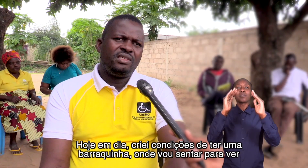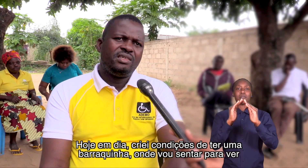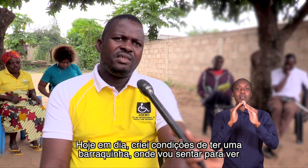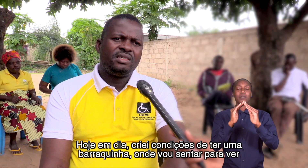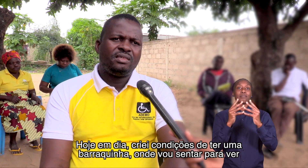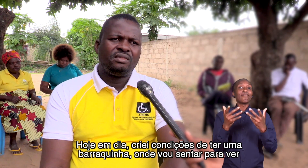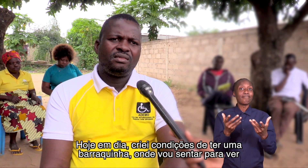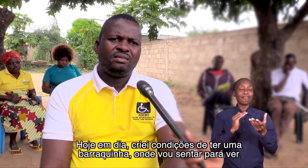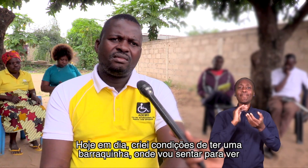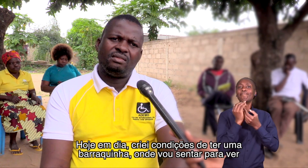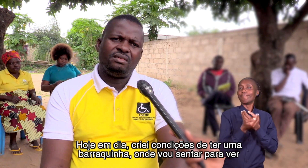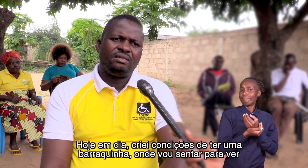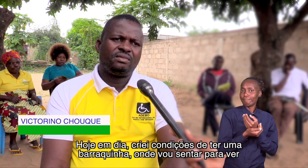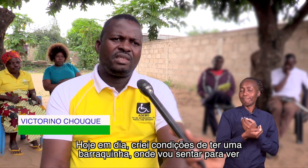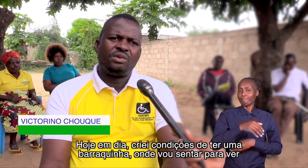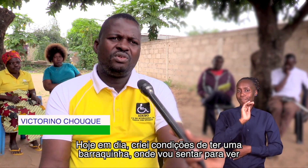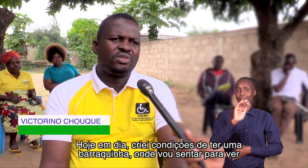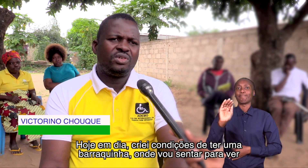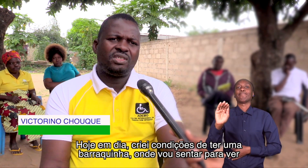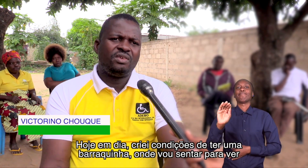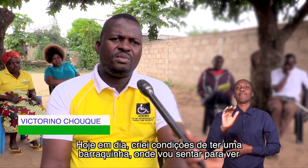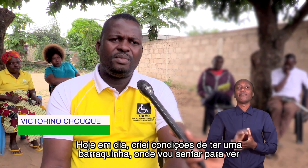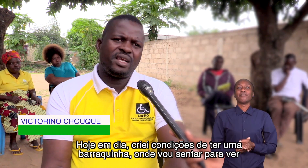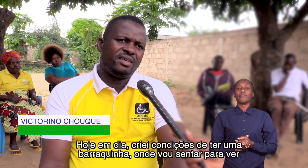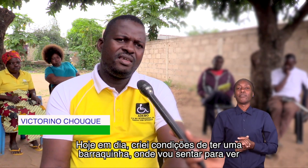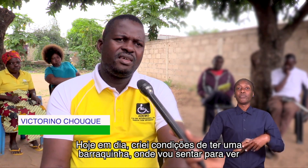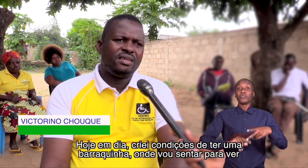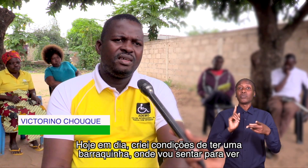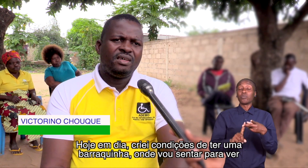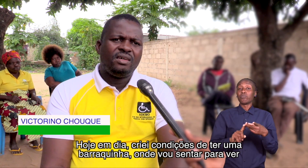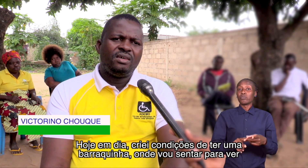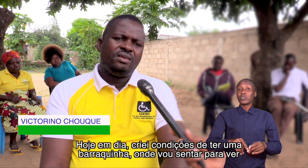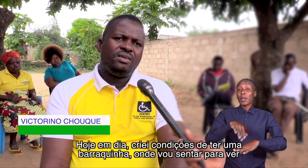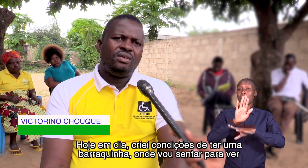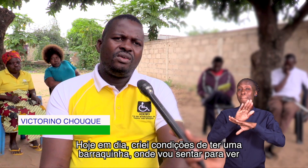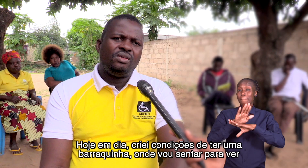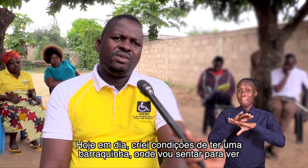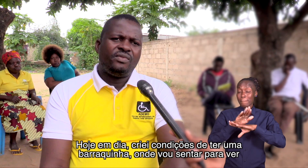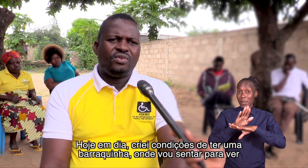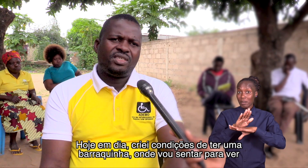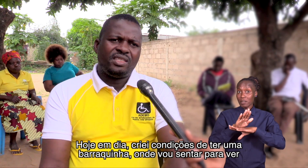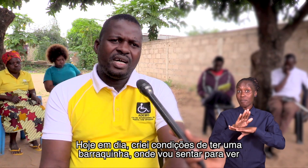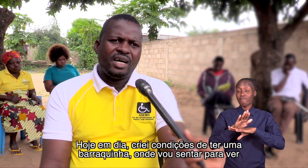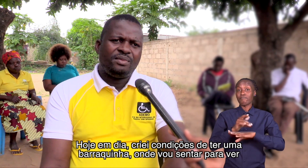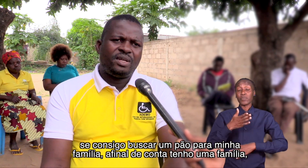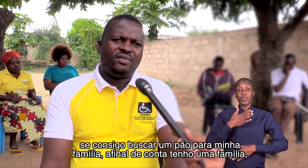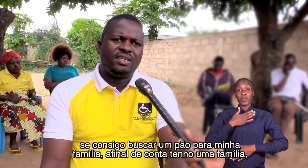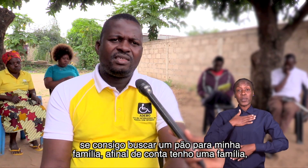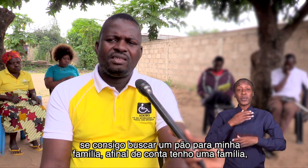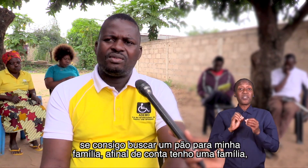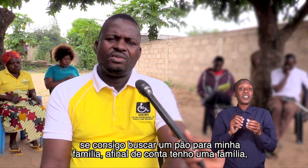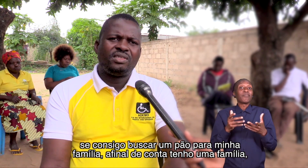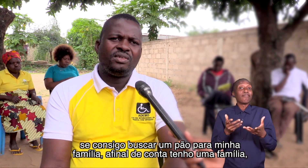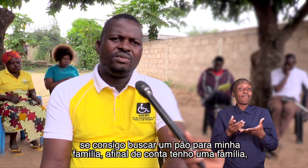Hoje em dia, criei condições de ter uma baraquinha onde vou sentar para